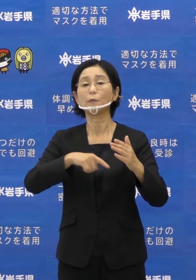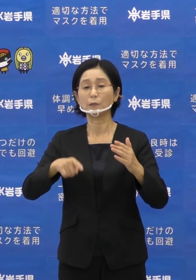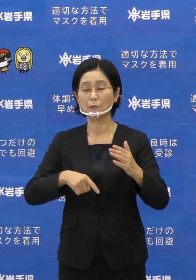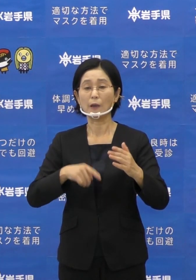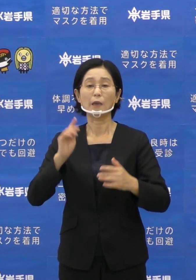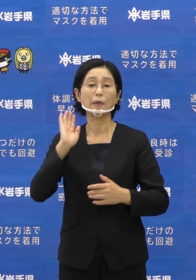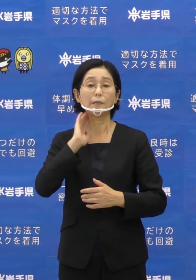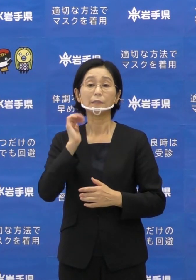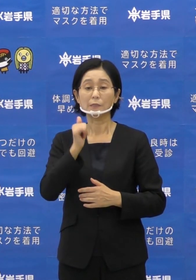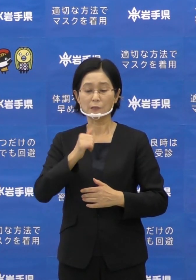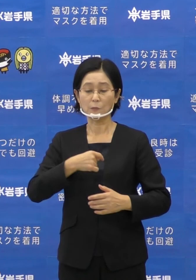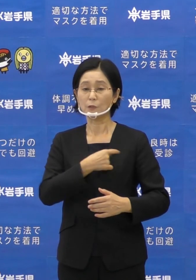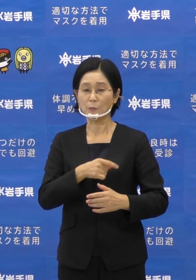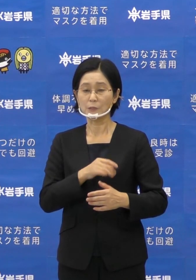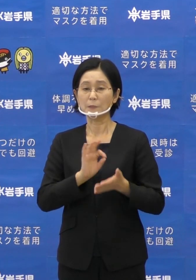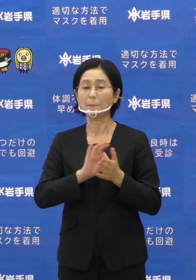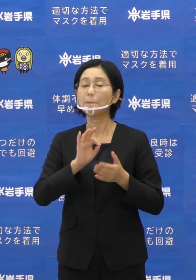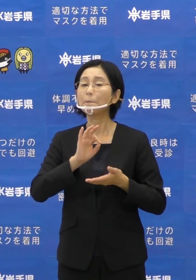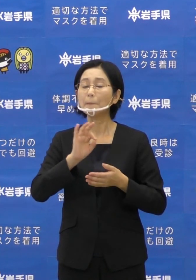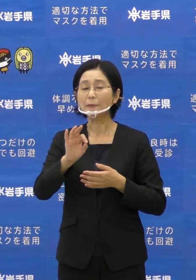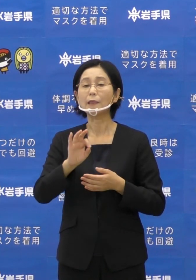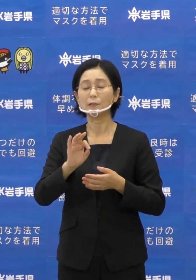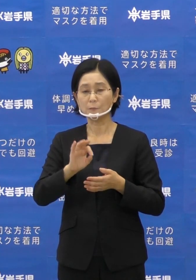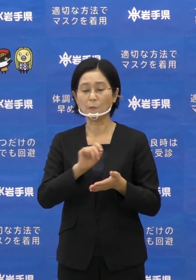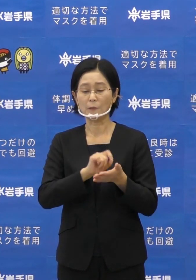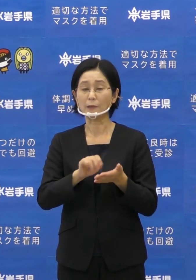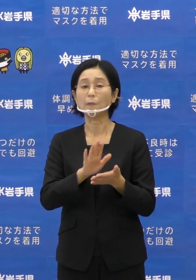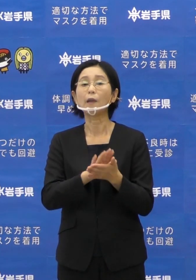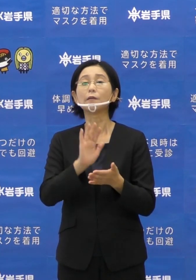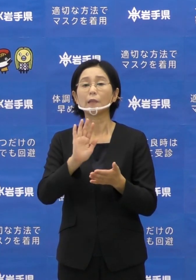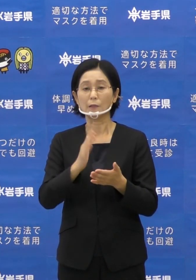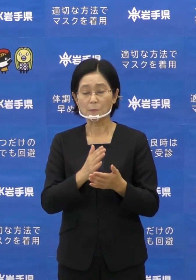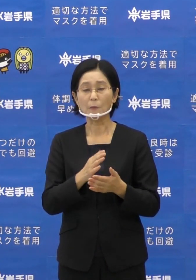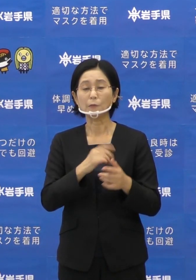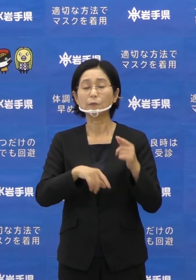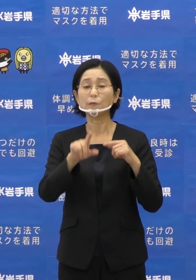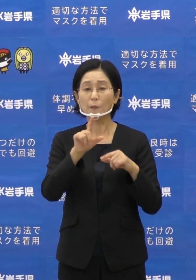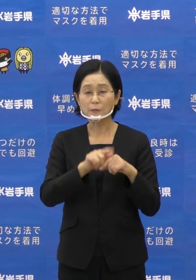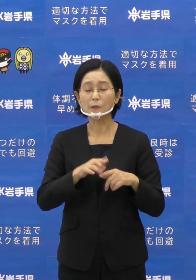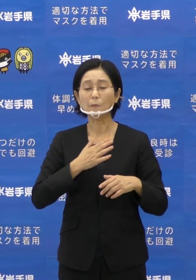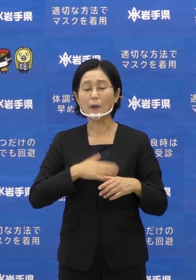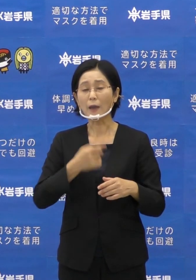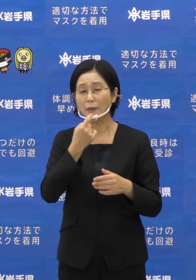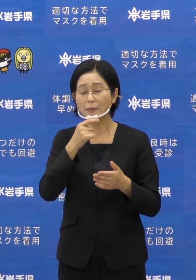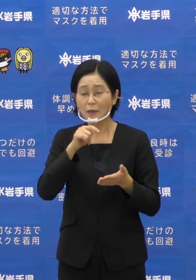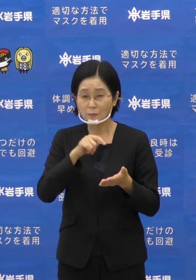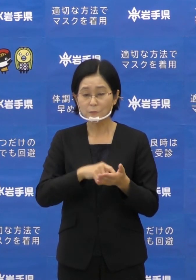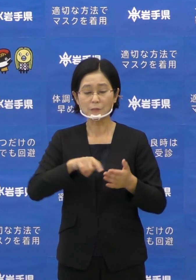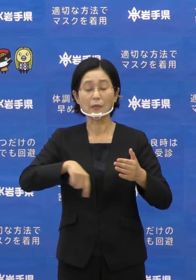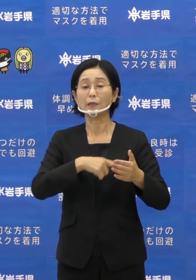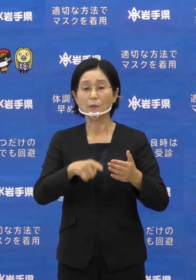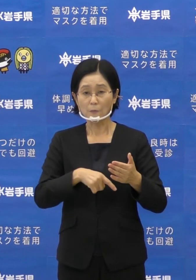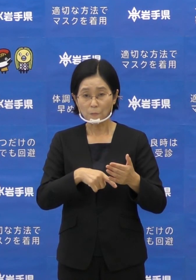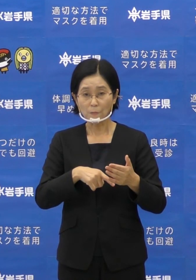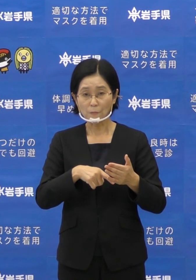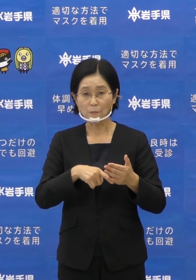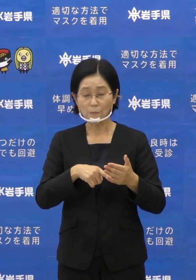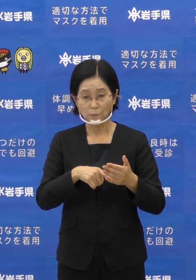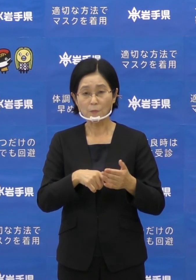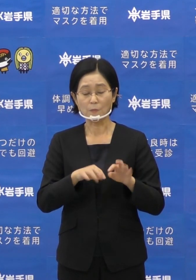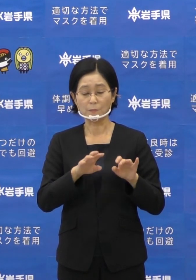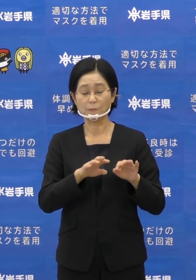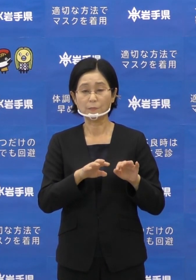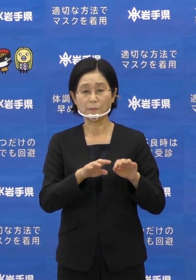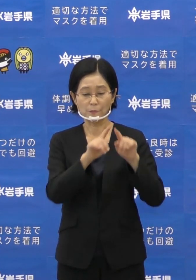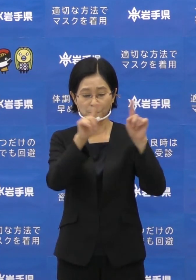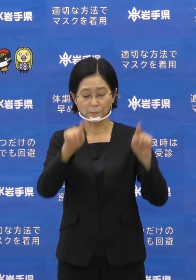そこはもうちょい国の方でも分かりやすい用語を使って正確に表現した方がいいということで書いたものであって、私の